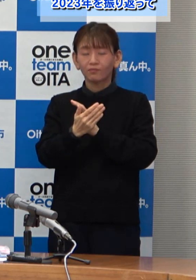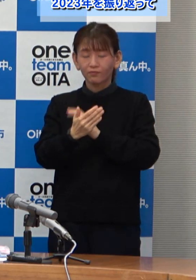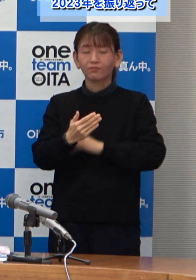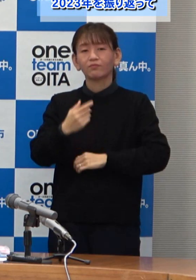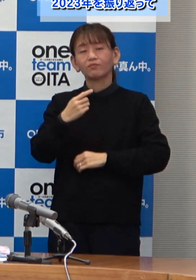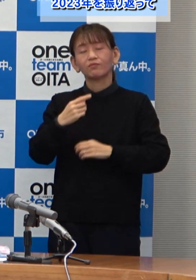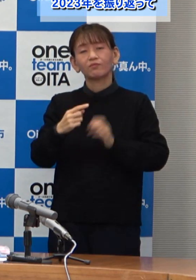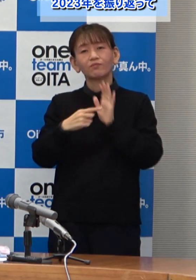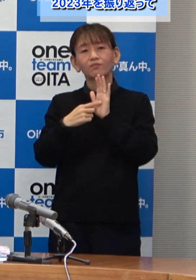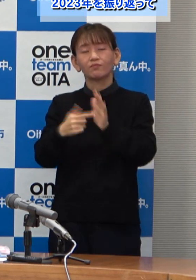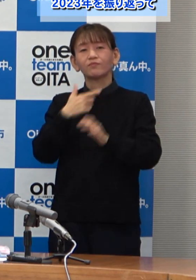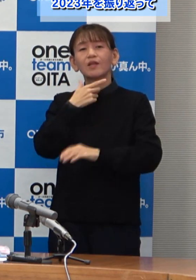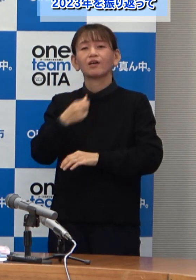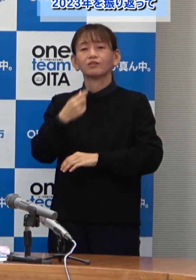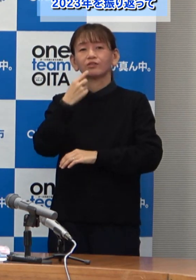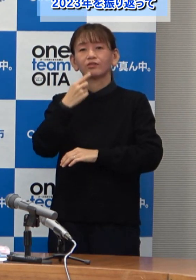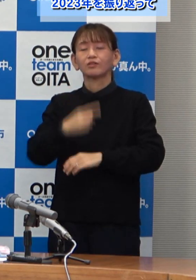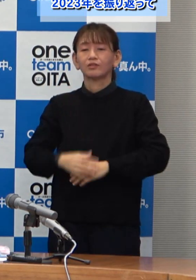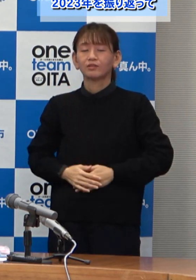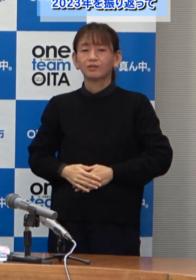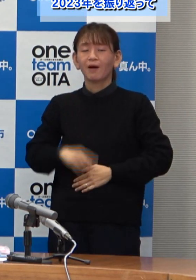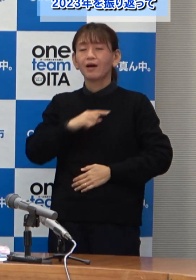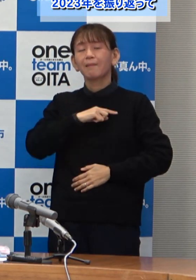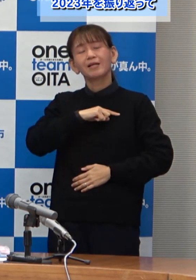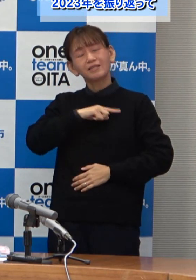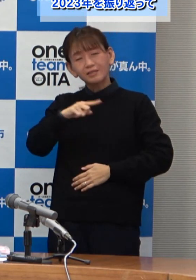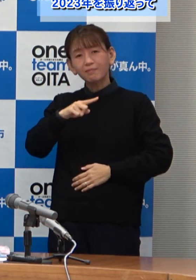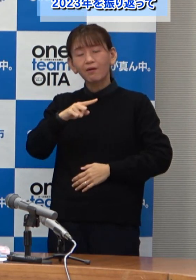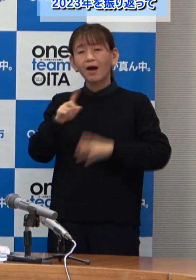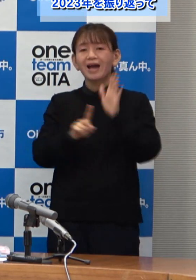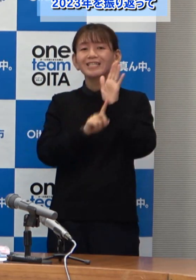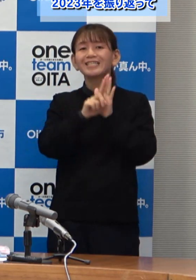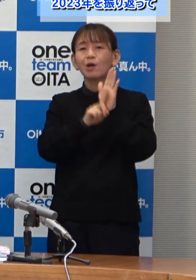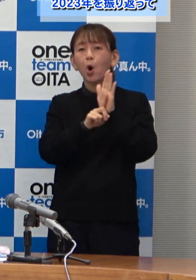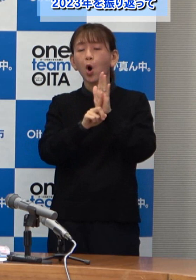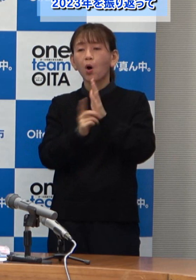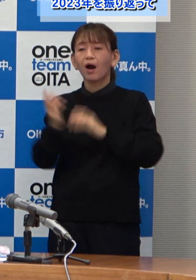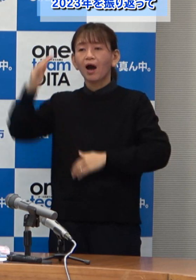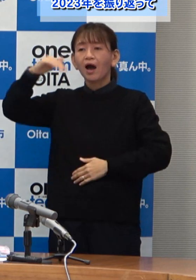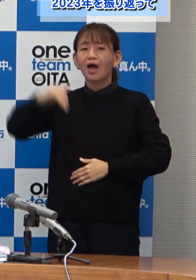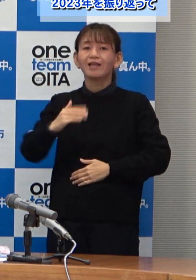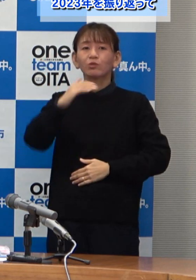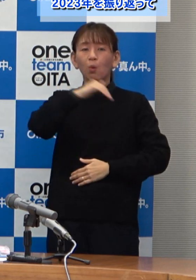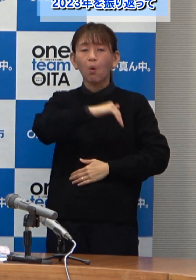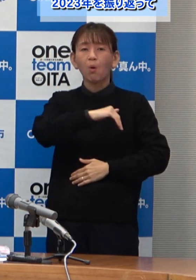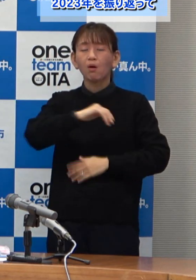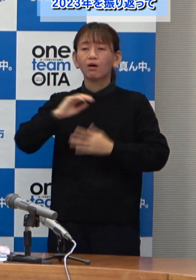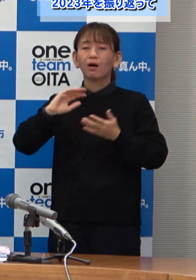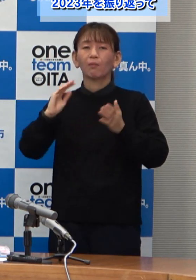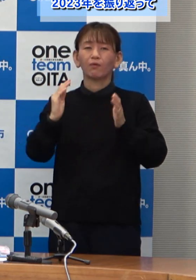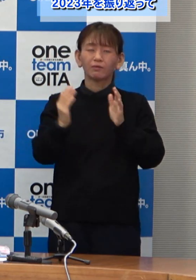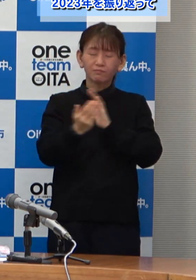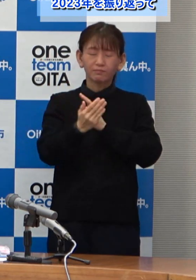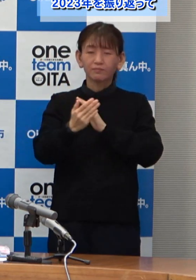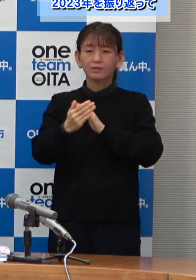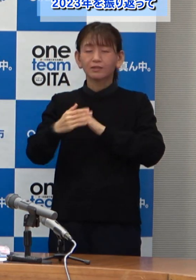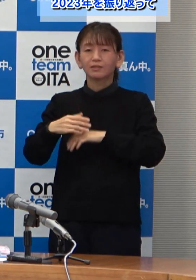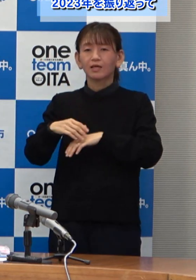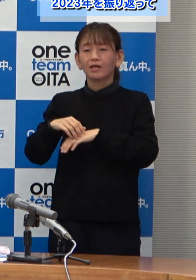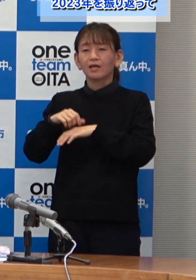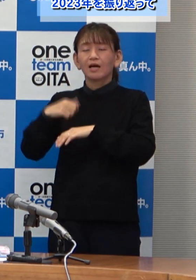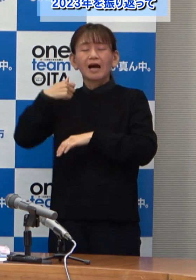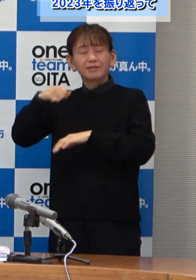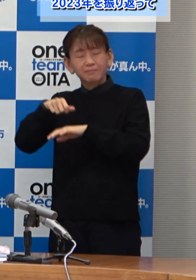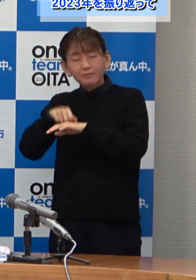で1番番は世界的なやっぱ気候変動の変ですねこれだけ厳しい暑さそれ